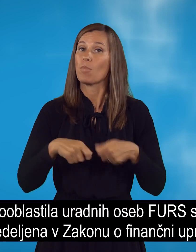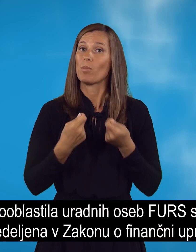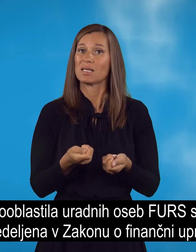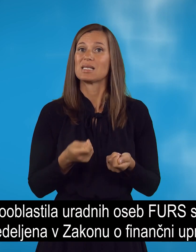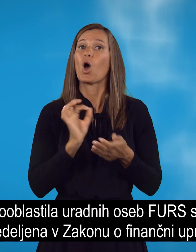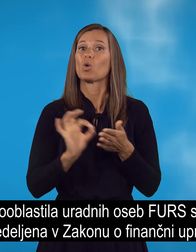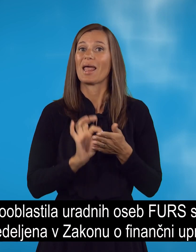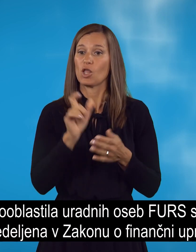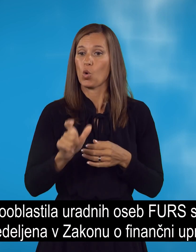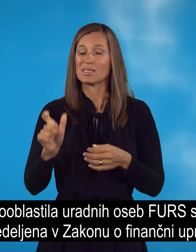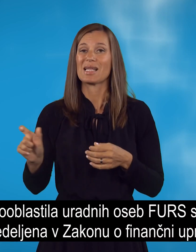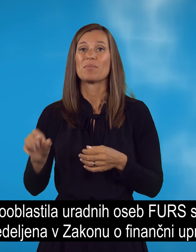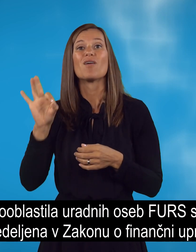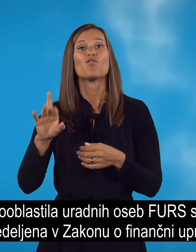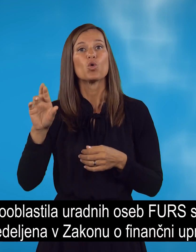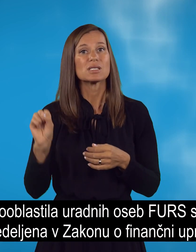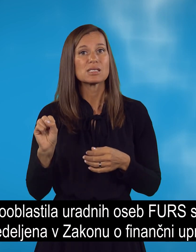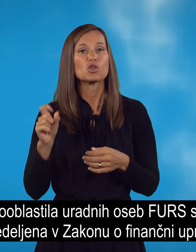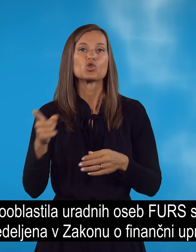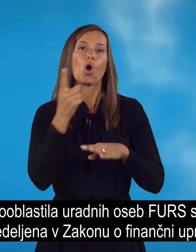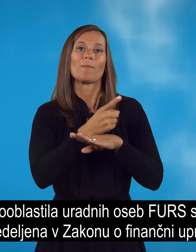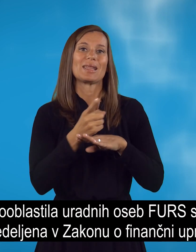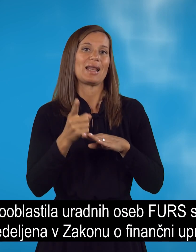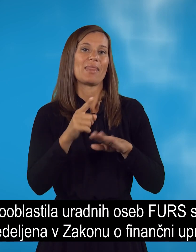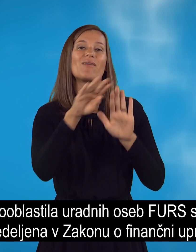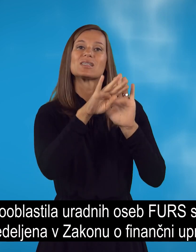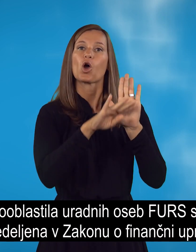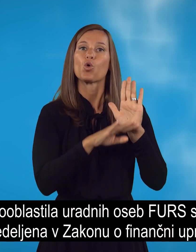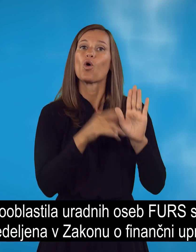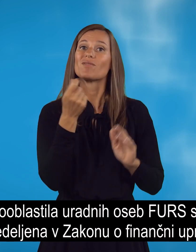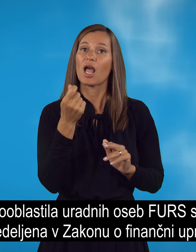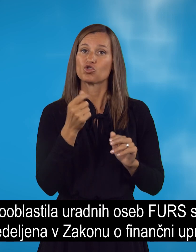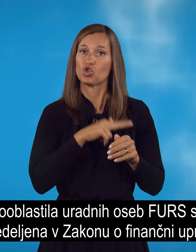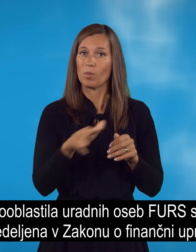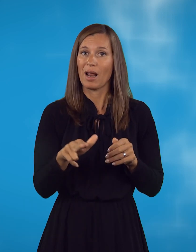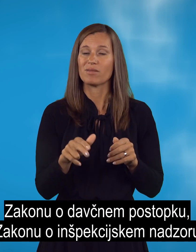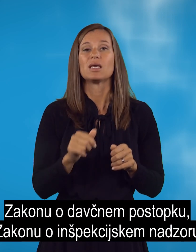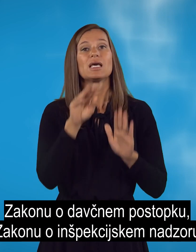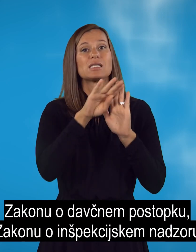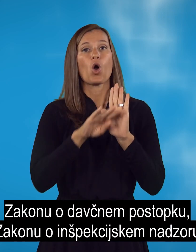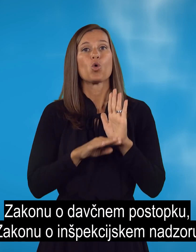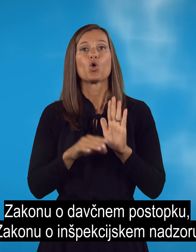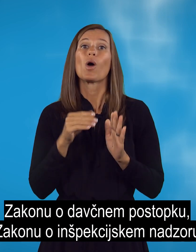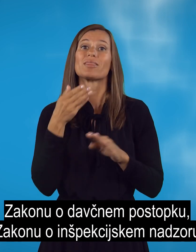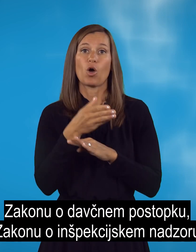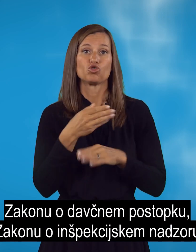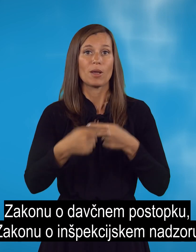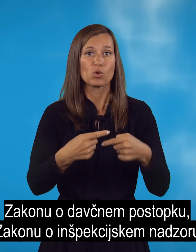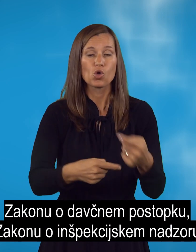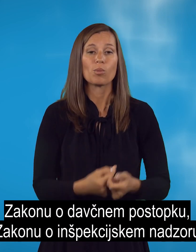Pooblastila uradnih oseb FURS so opredeljena v Zakonu o finančni upravi, Zakonu o davčnem postopku, Zakonu